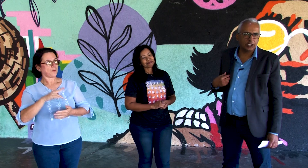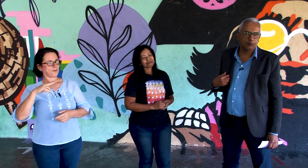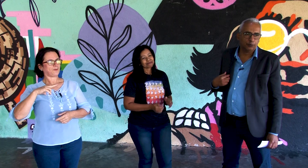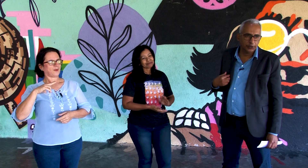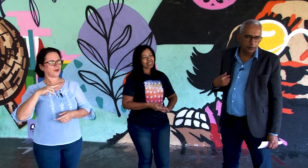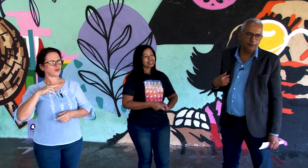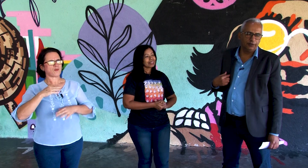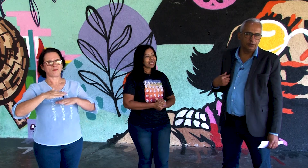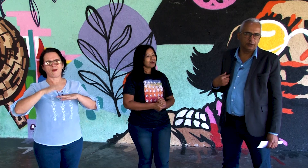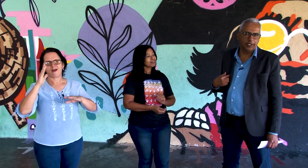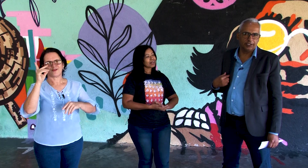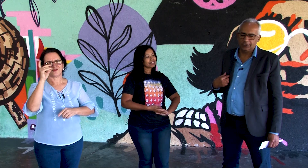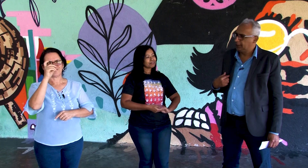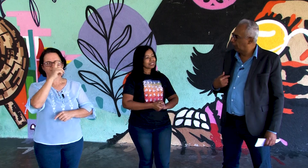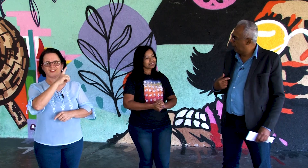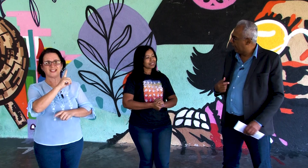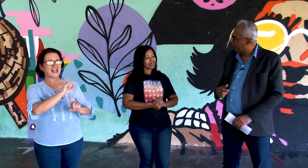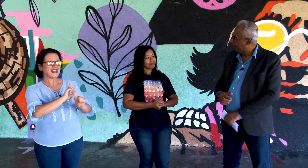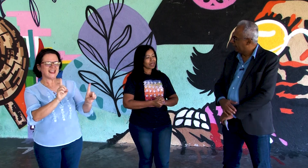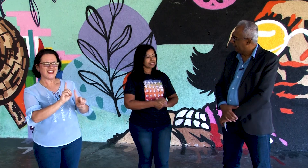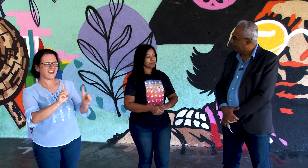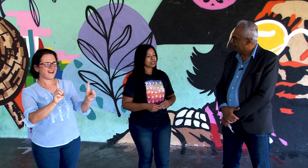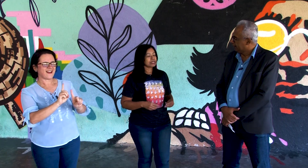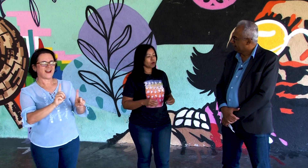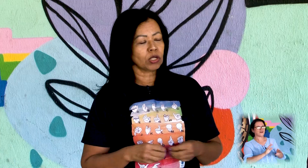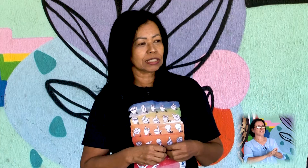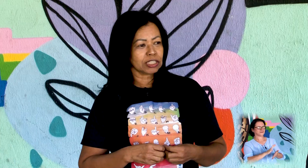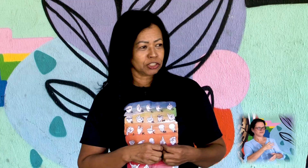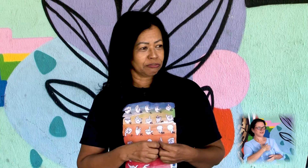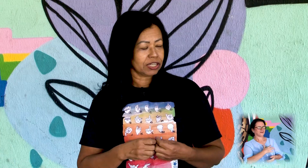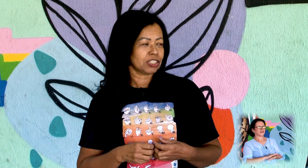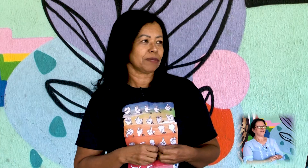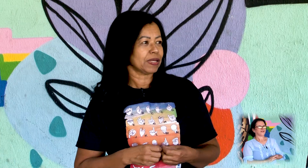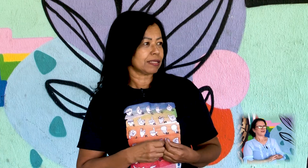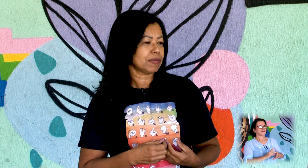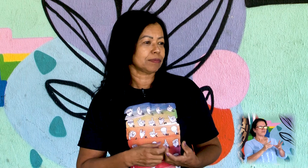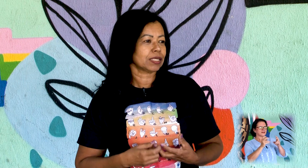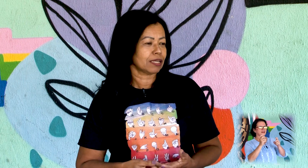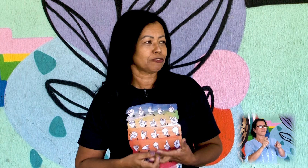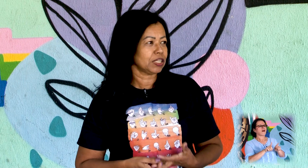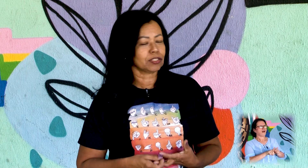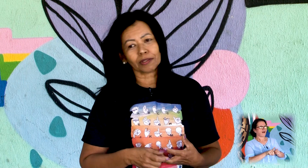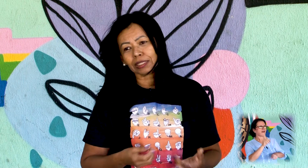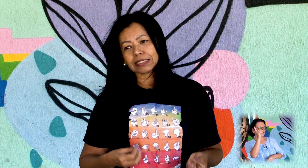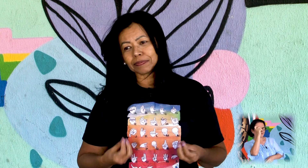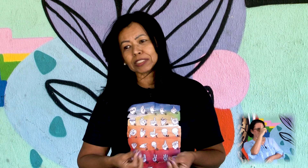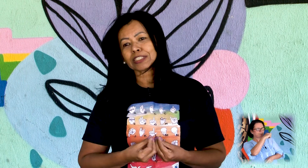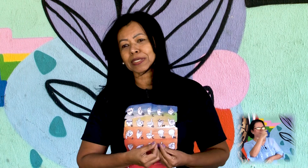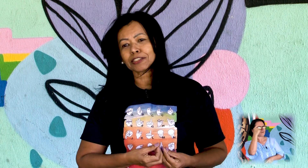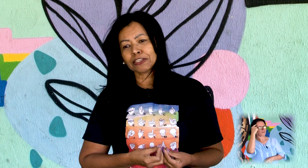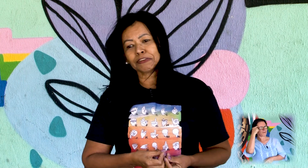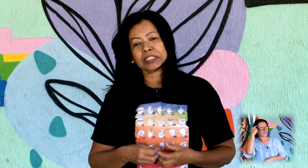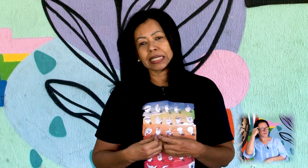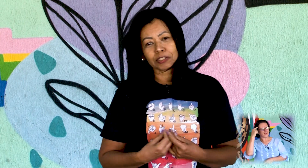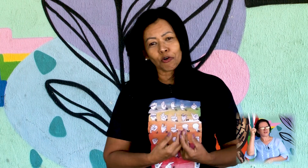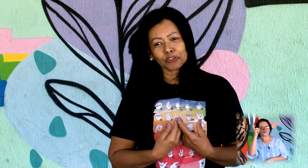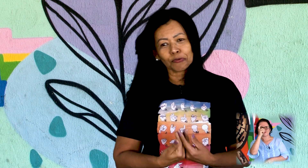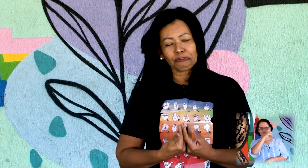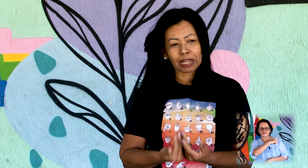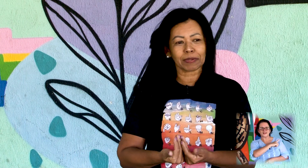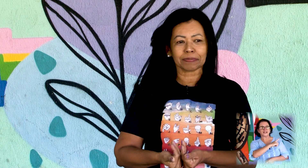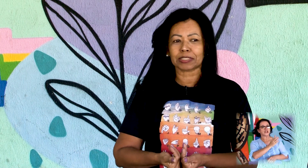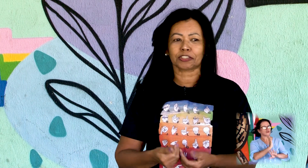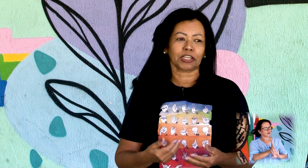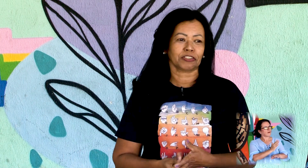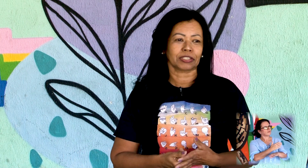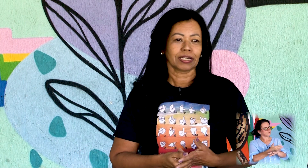Particularmente, eu acho muito difícil, não, gente. Não é difícil, não. É tipo assim, quando a gente vê, a gente pensa mesmo que é difícil. Todas as pessoas pensam que é difícil. E é isso que eu costumo